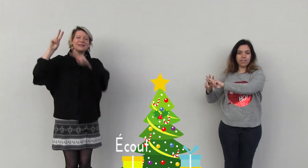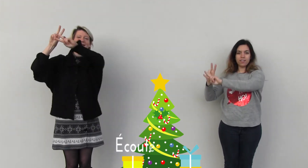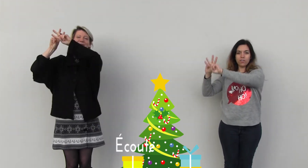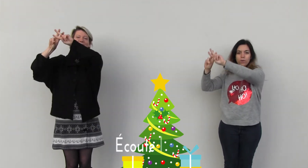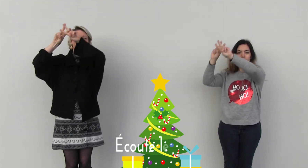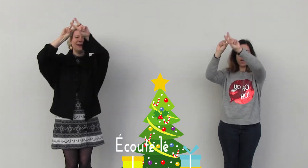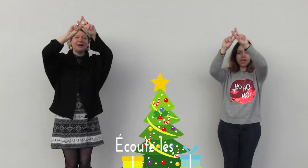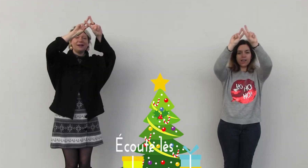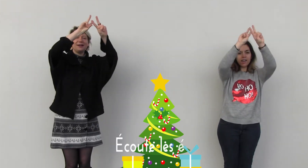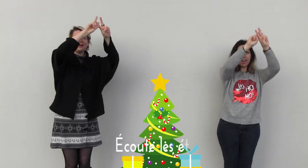étoiles